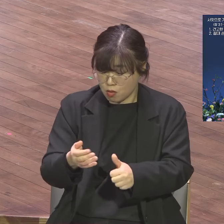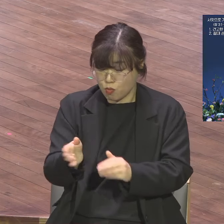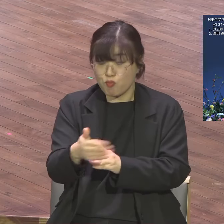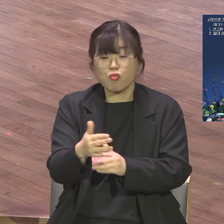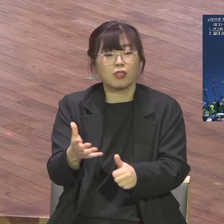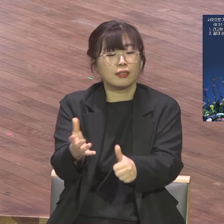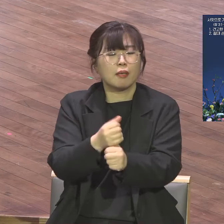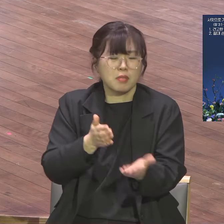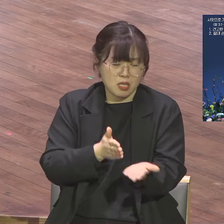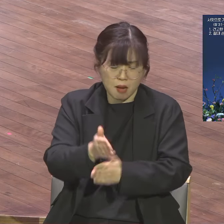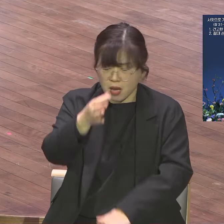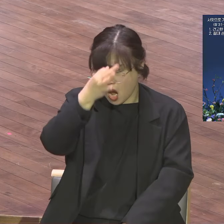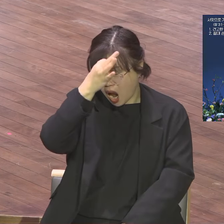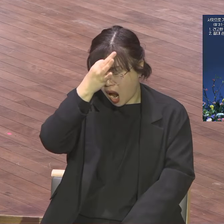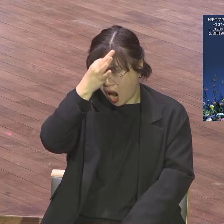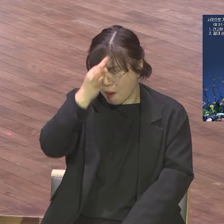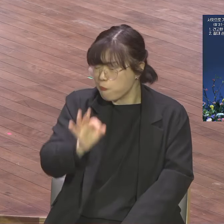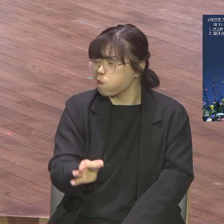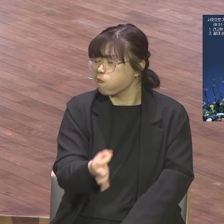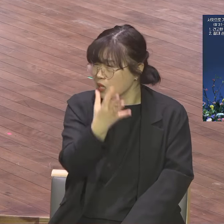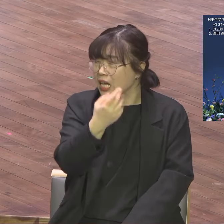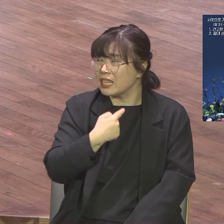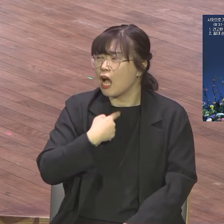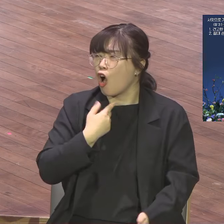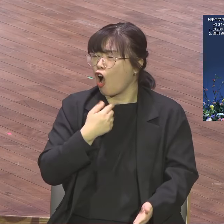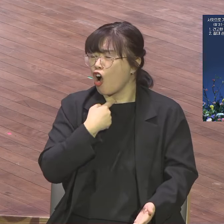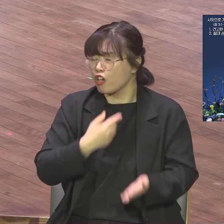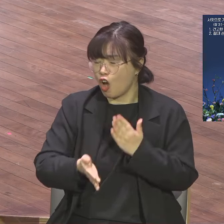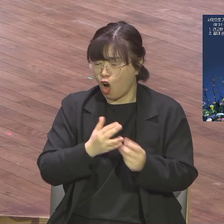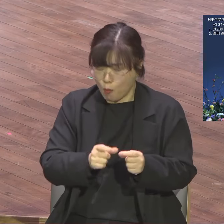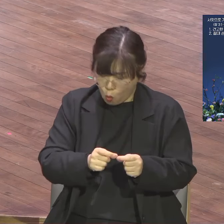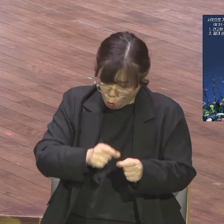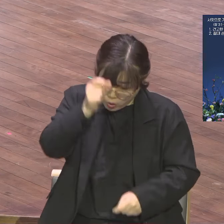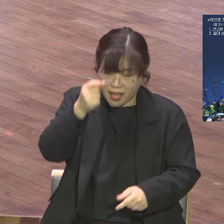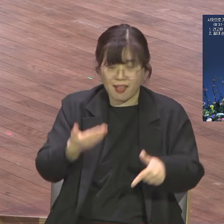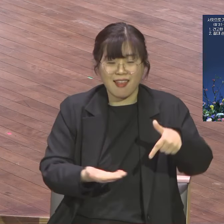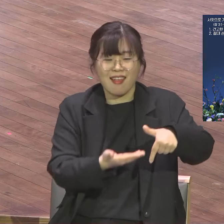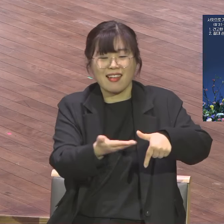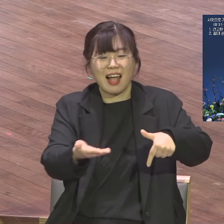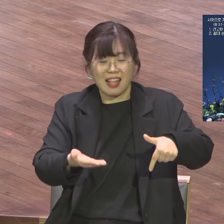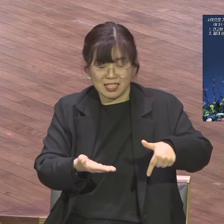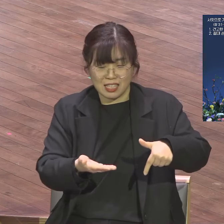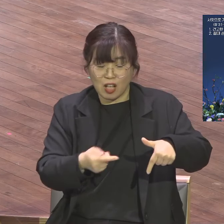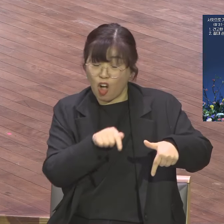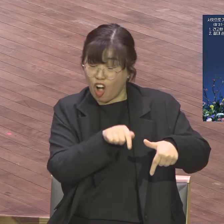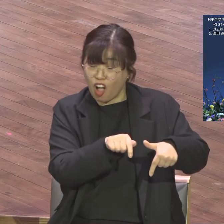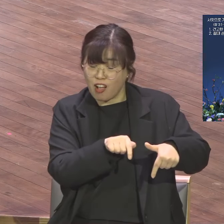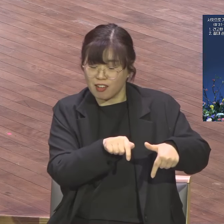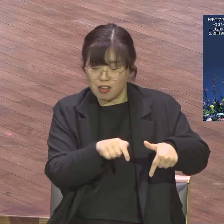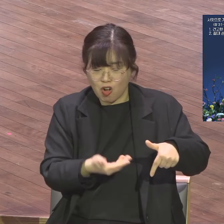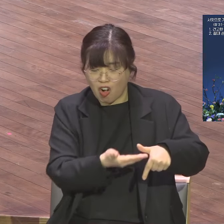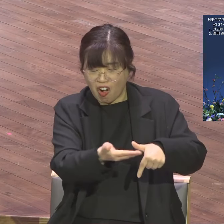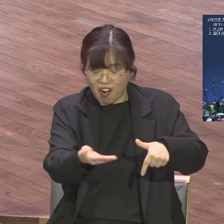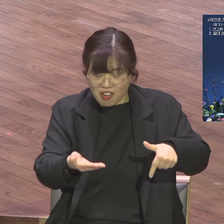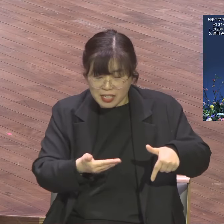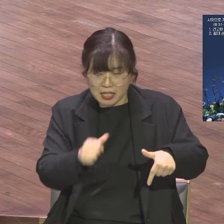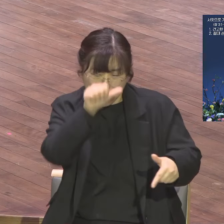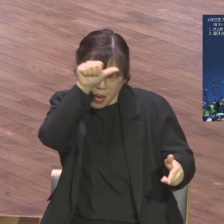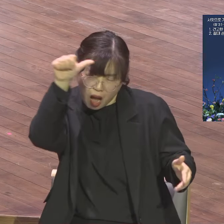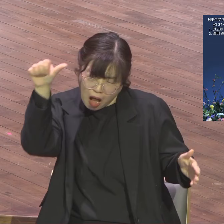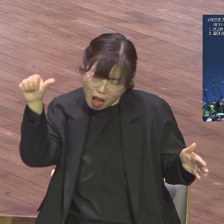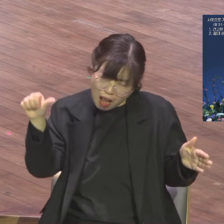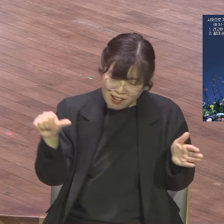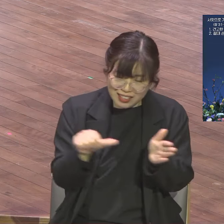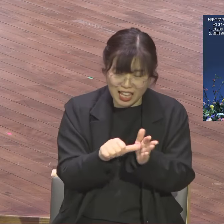업으로서의 전문 지식, 경험. 그야말로 갈릴리 호수에 가난한 손바닥 같이 다 보고 있어요. 그런데